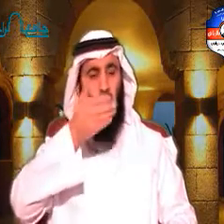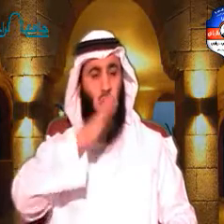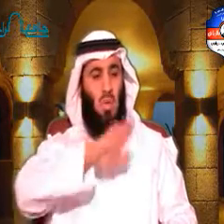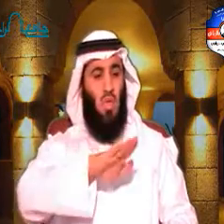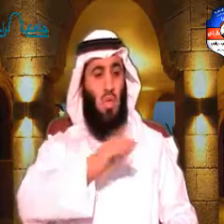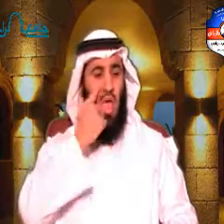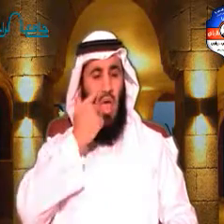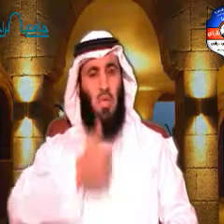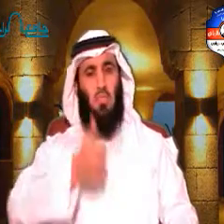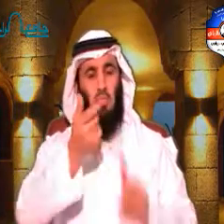من الحي،